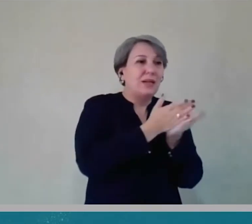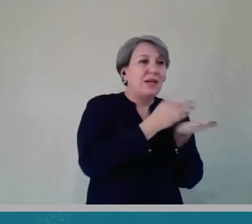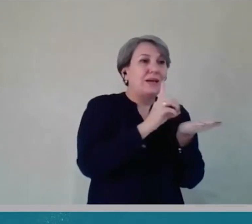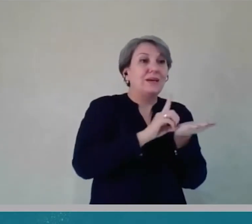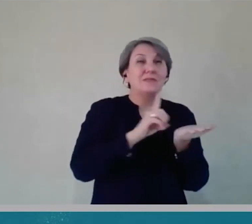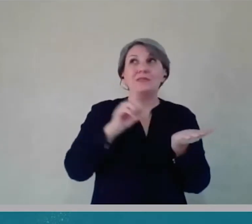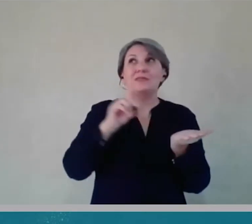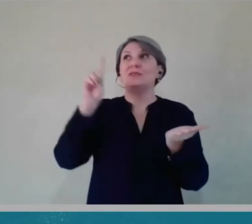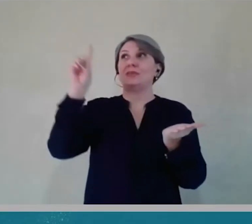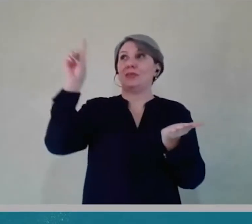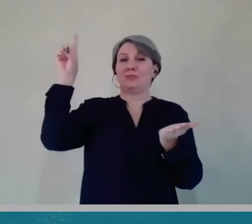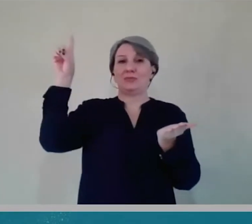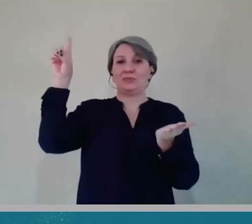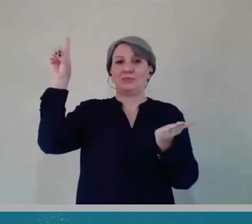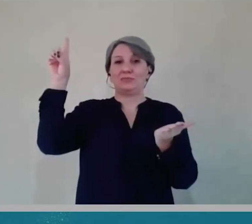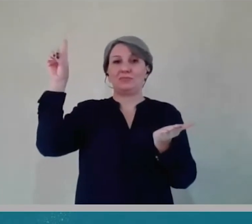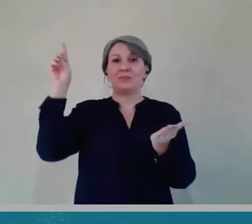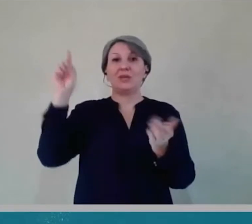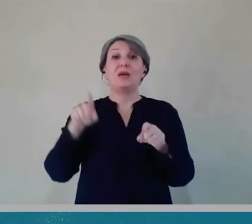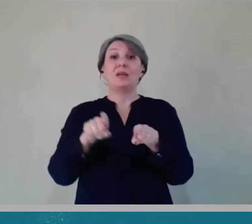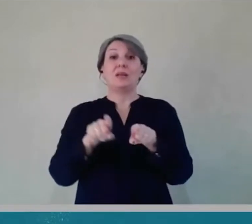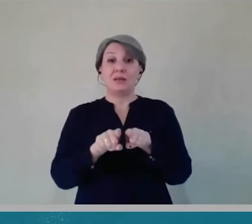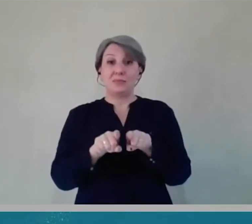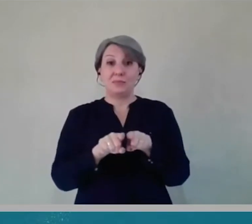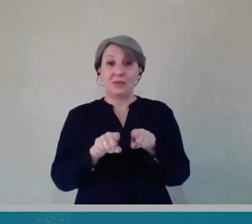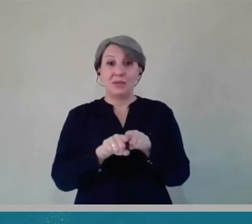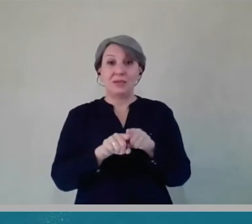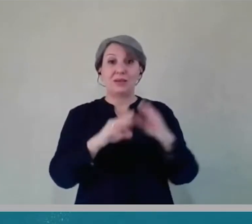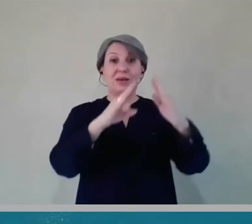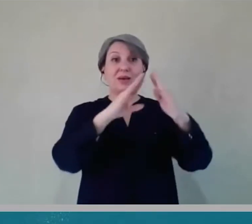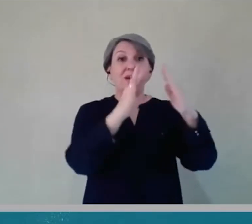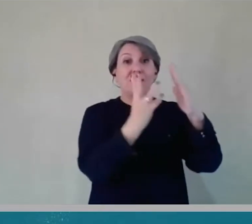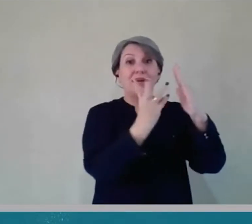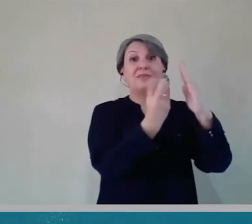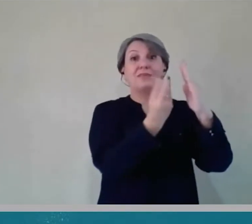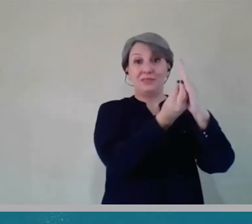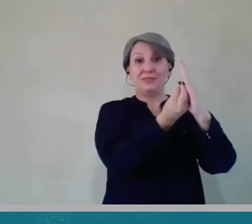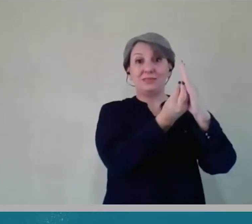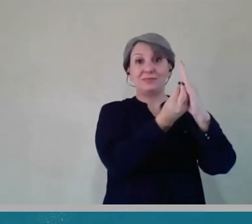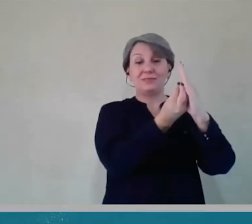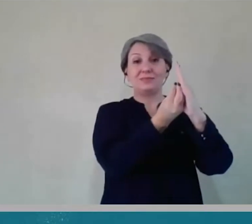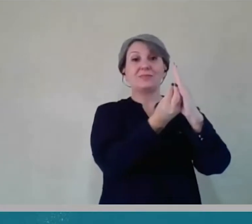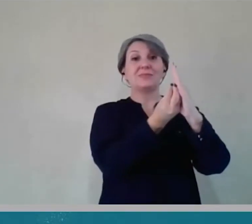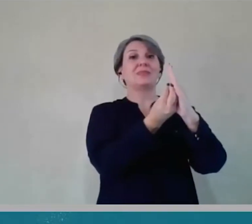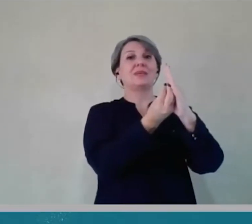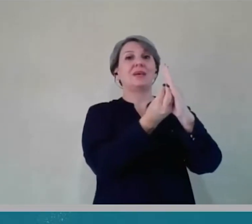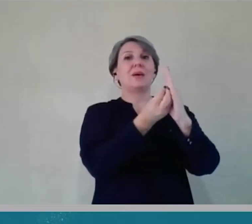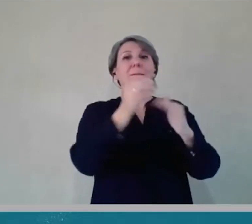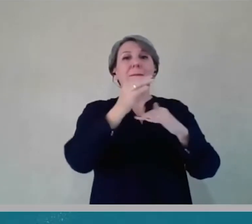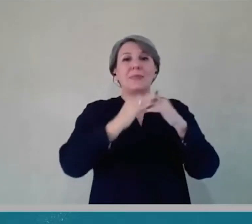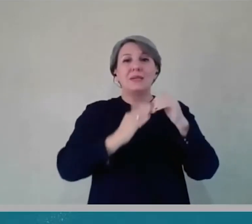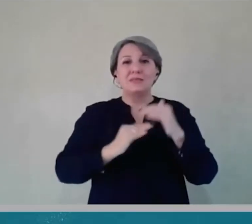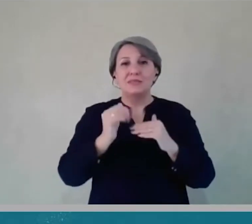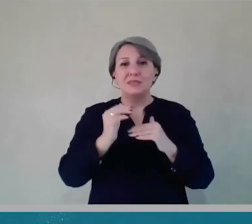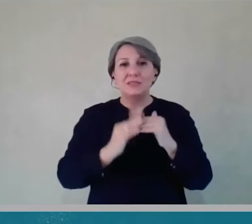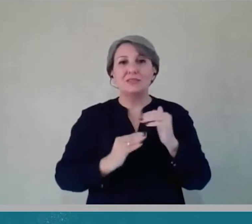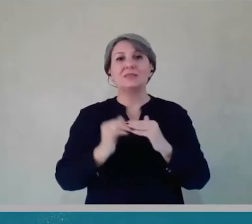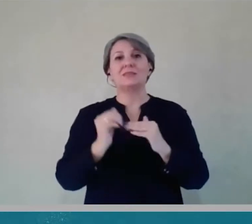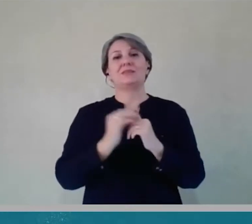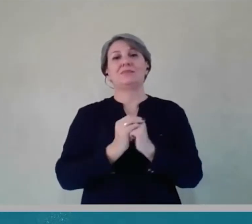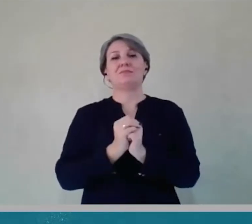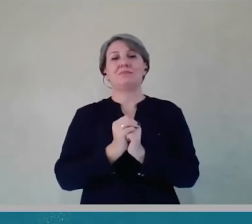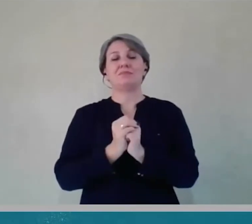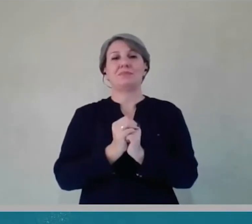Evangelho, vivendo a vida da igreja, salvando as pessoas, o seu coração não estará